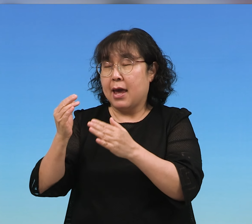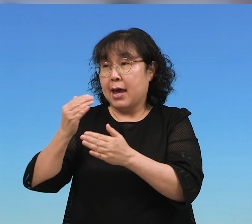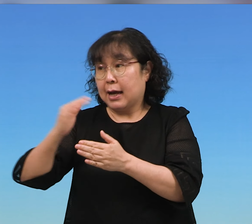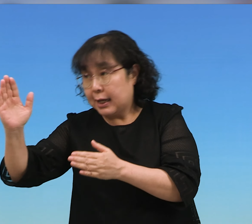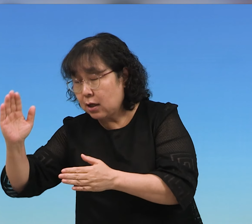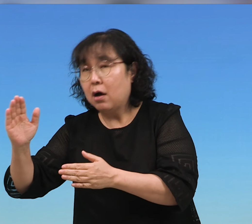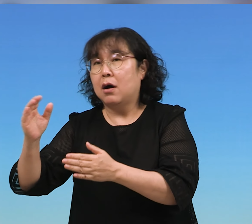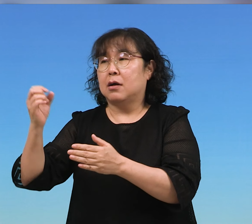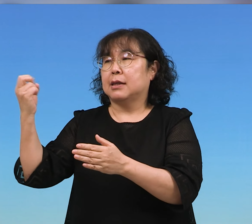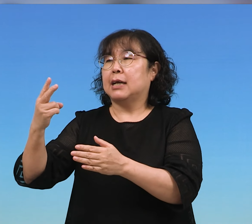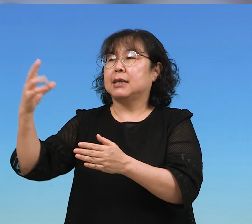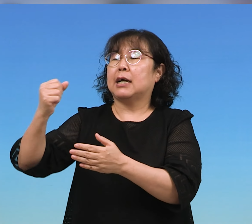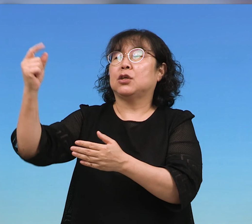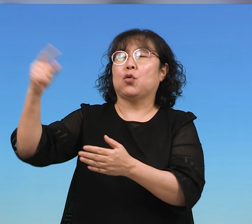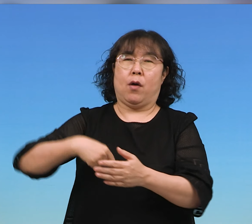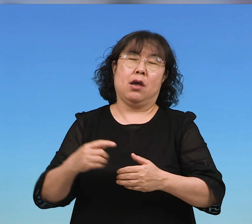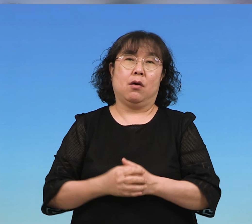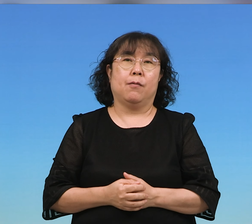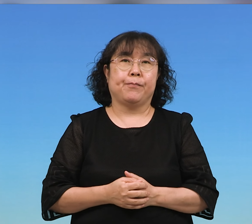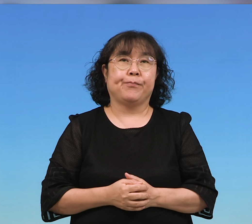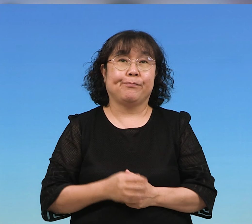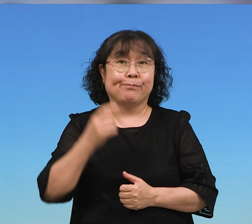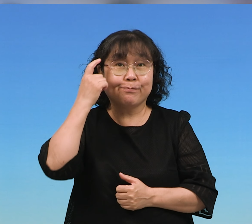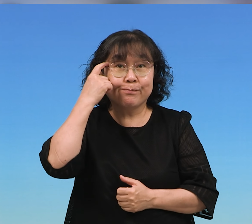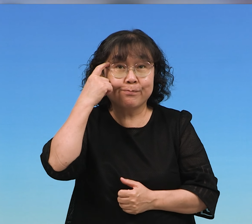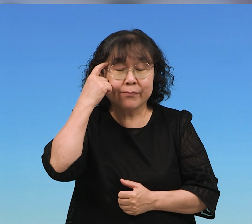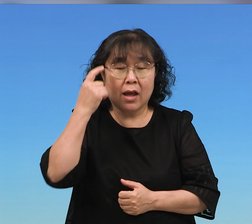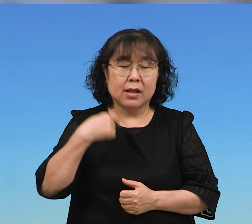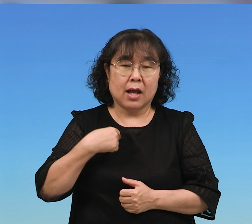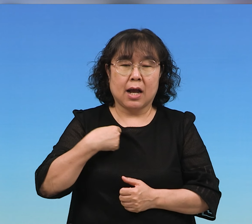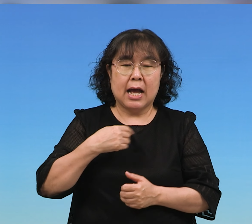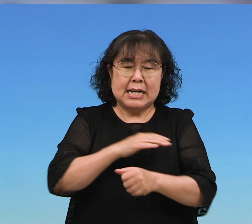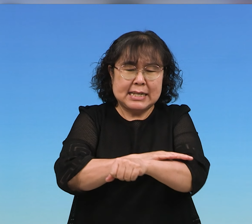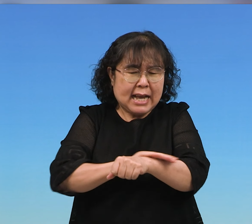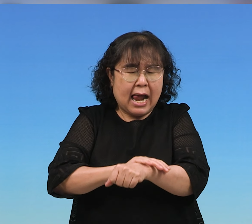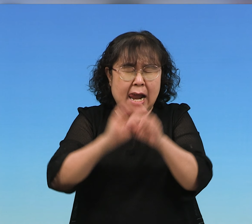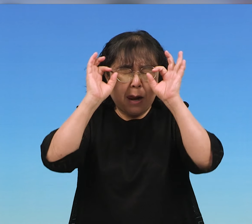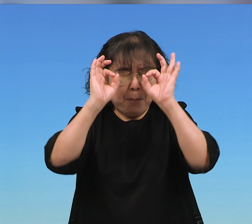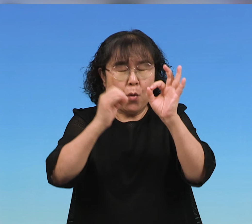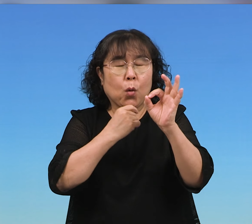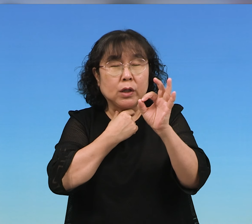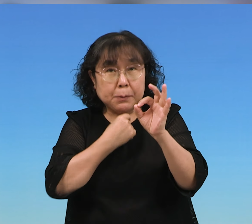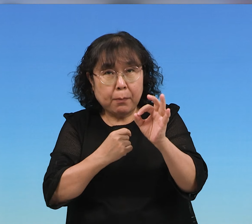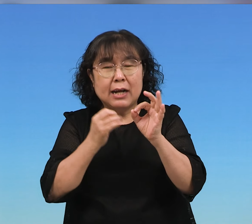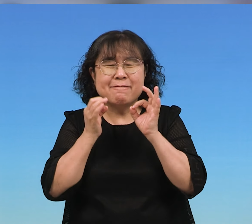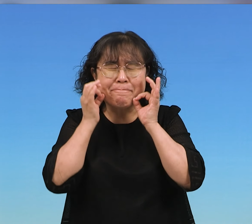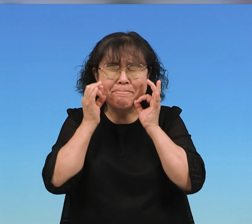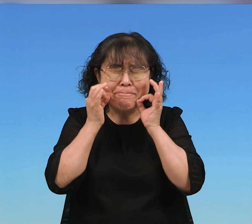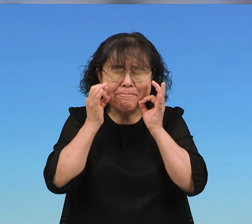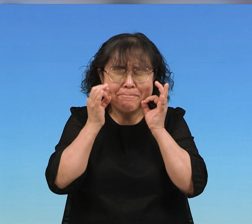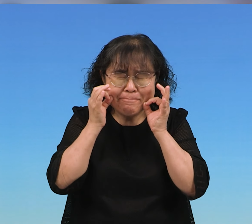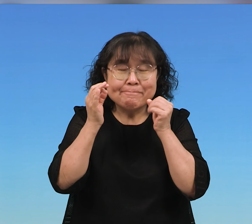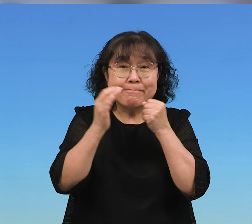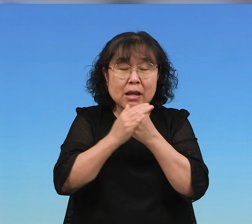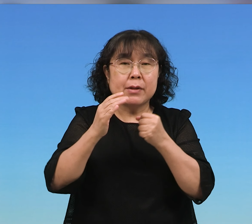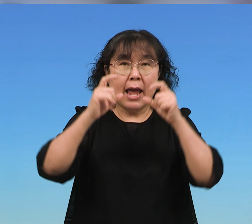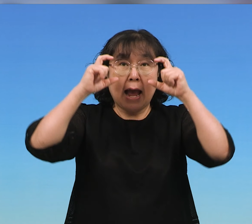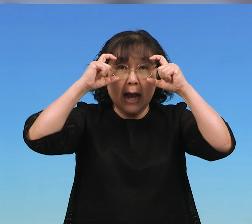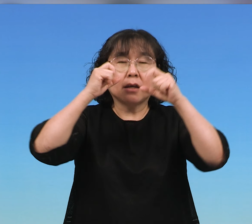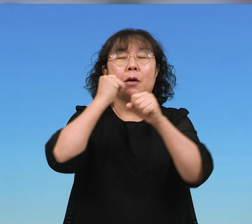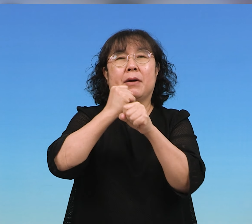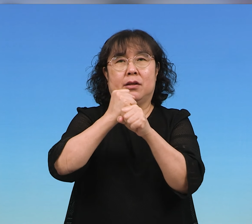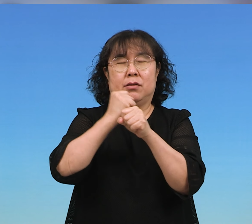왜? 하루 일과가 안 됩니다. 안경이 없으면. 이게 바로 좀 더 잘 보려고 하는 인간의 노력으로